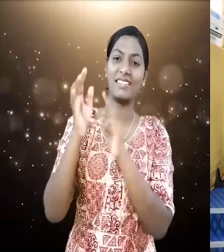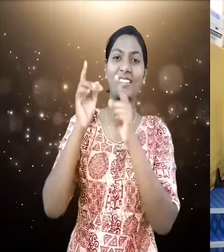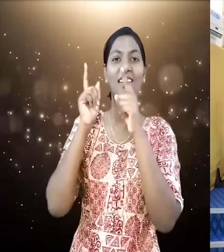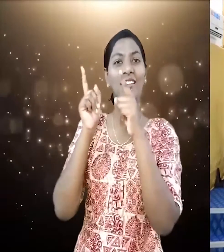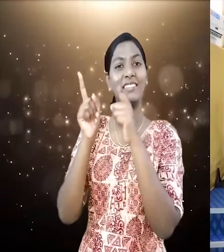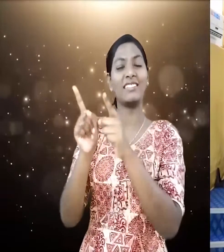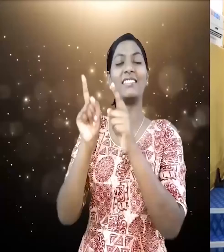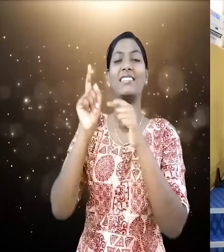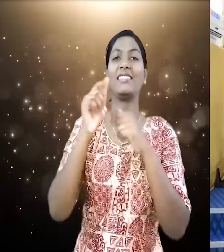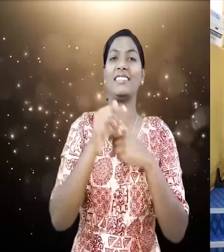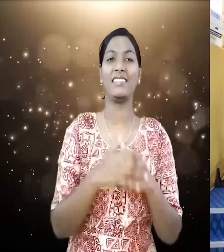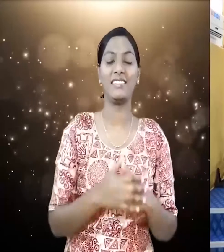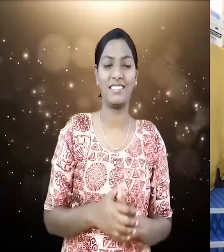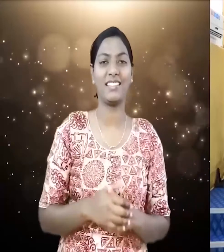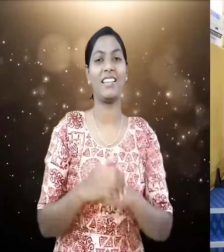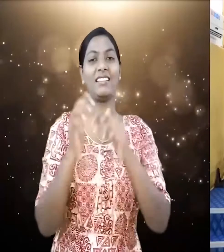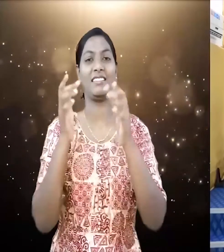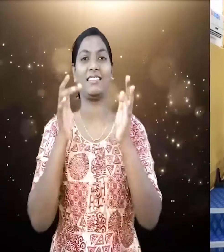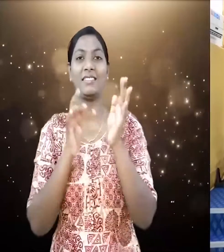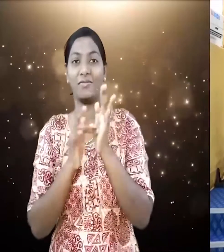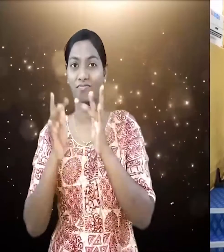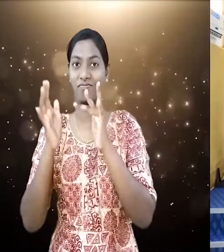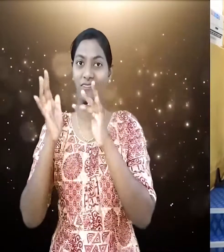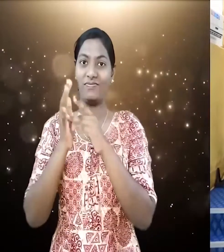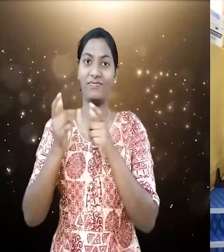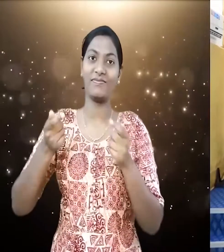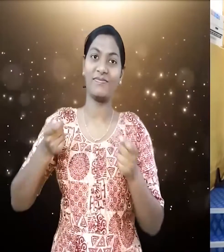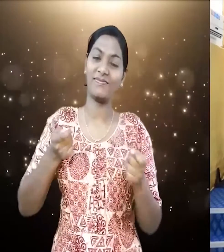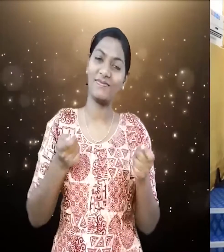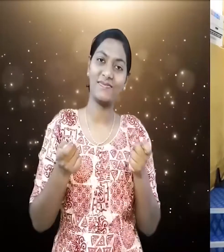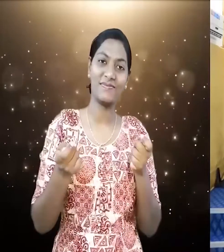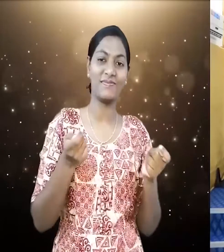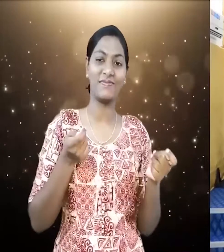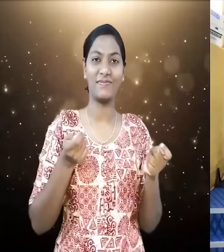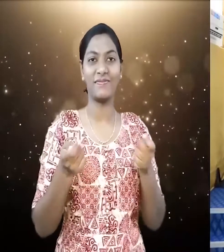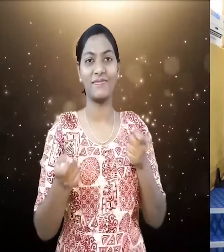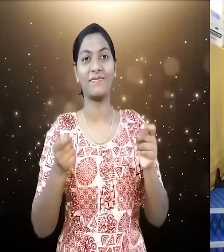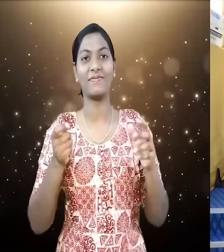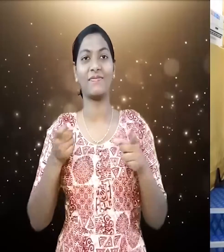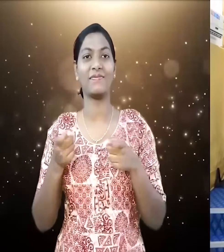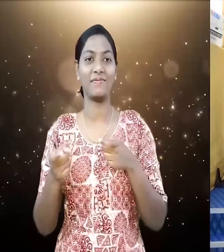है यीशु तू है तू नियंत्रण में